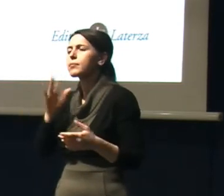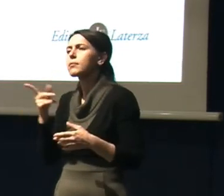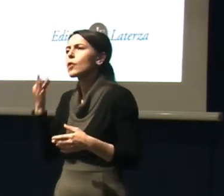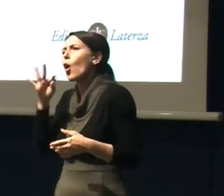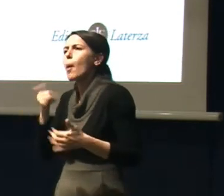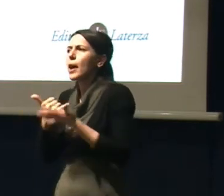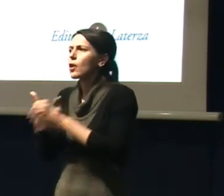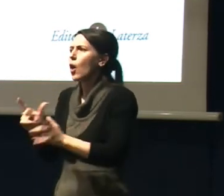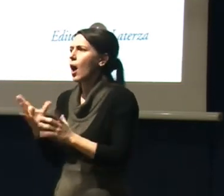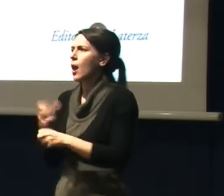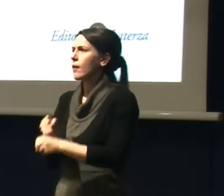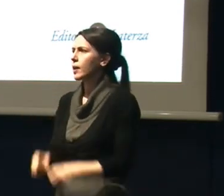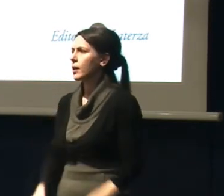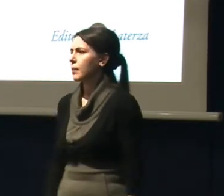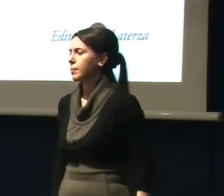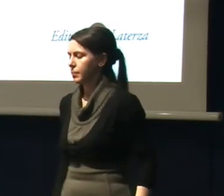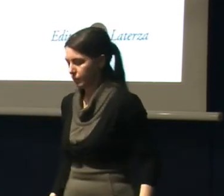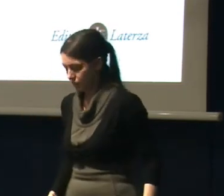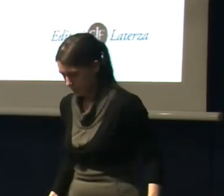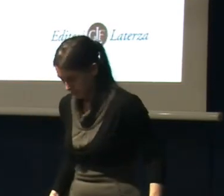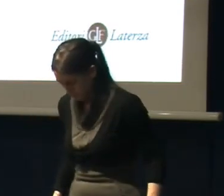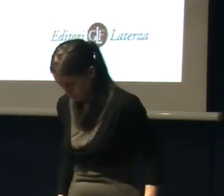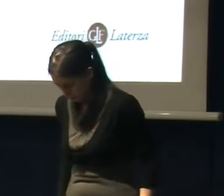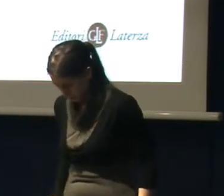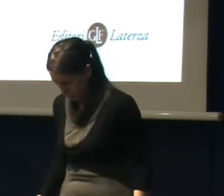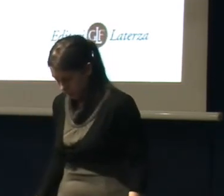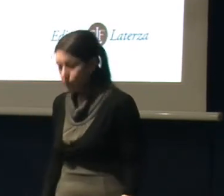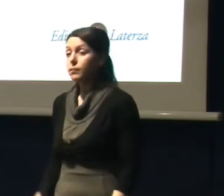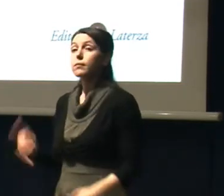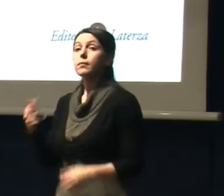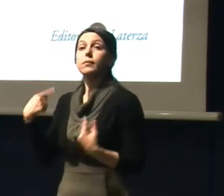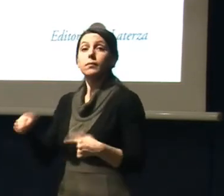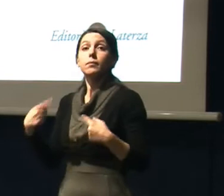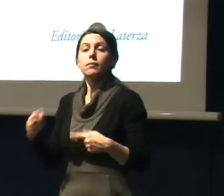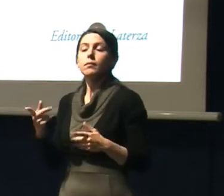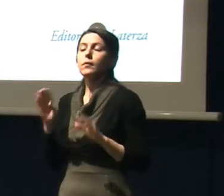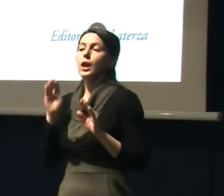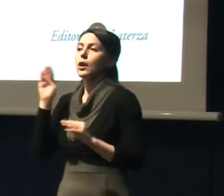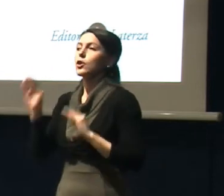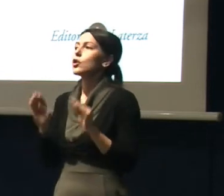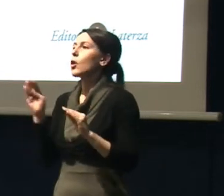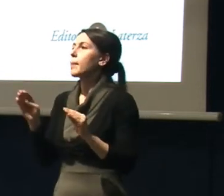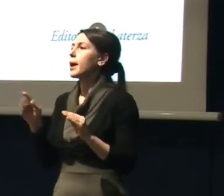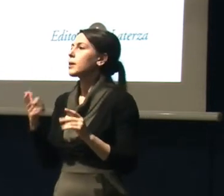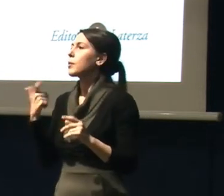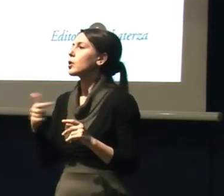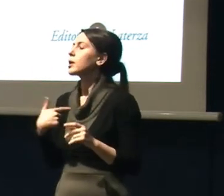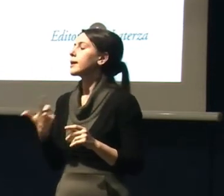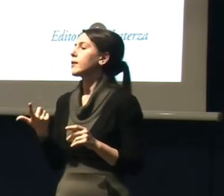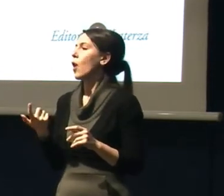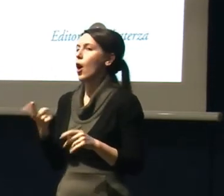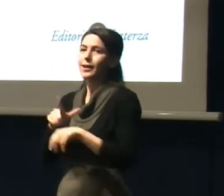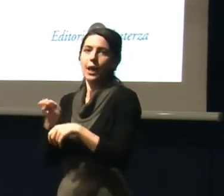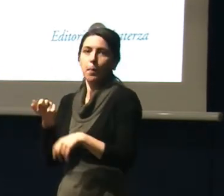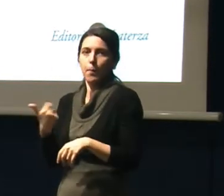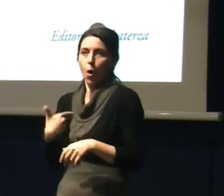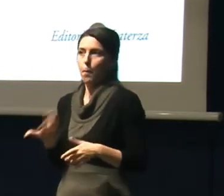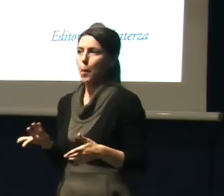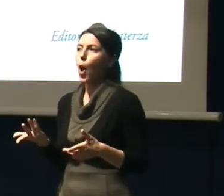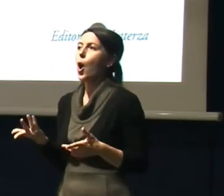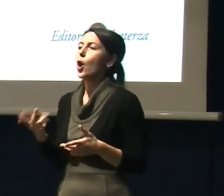grazie sib sono domande cui diciamo il tempo il poco tempo a disposizione non permette di dare